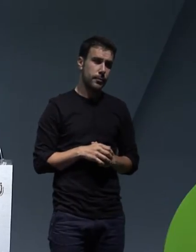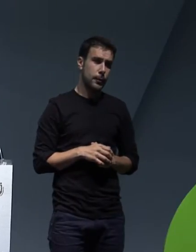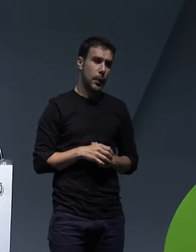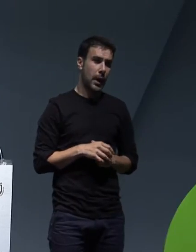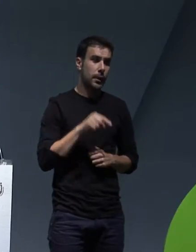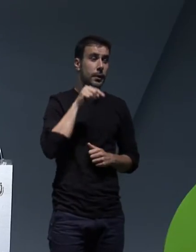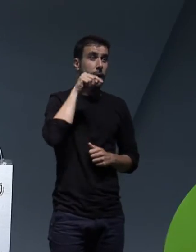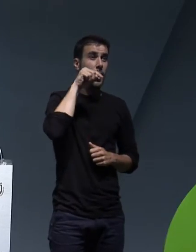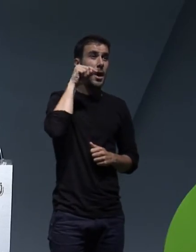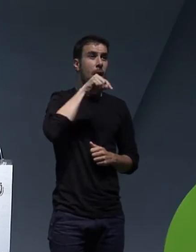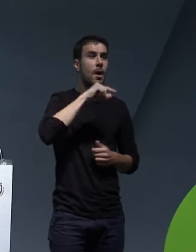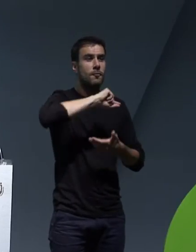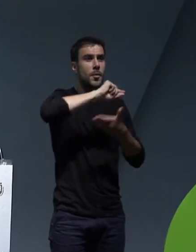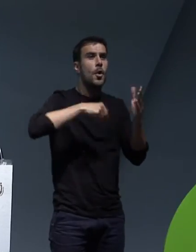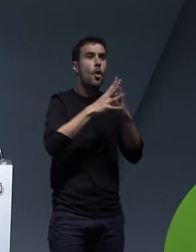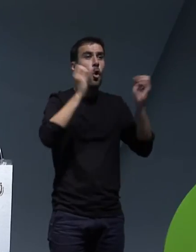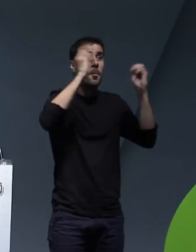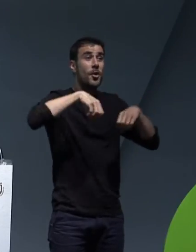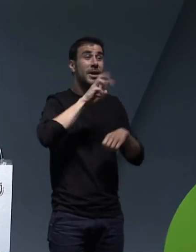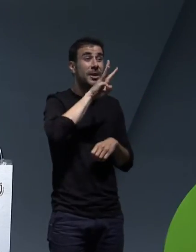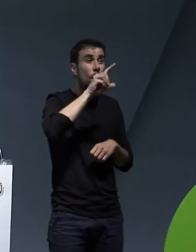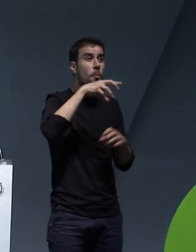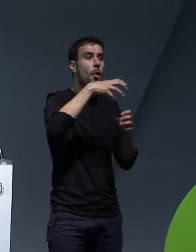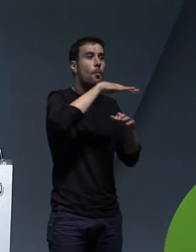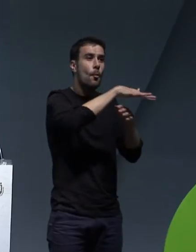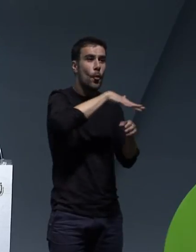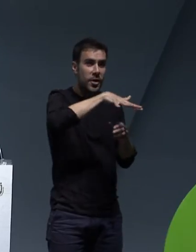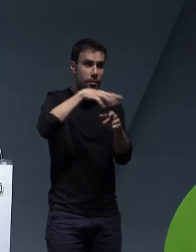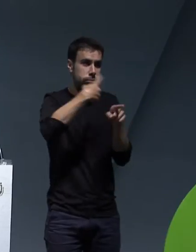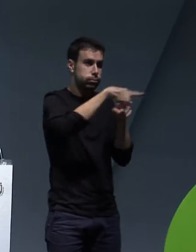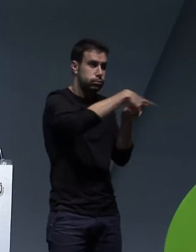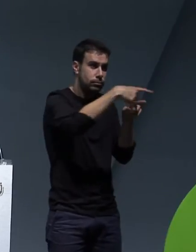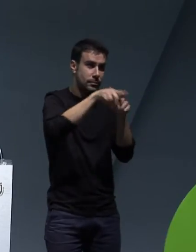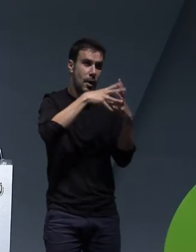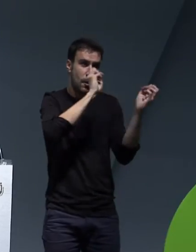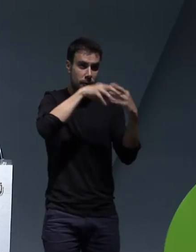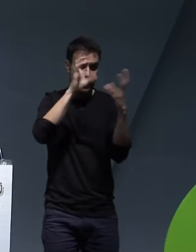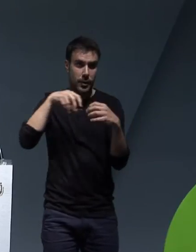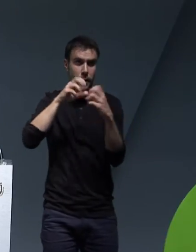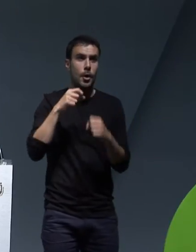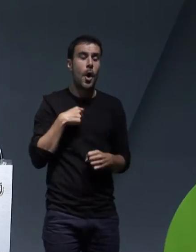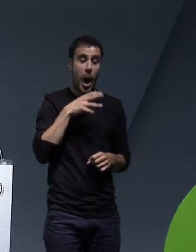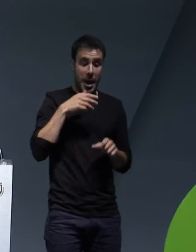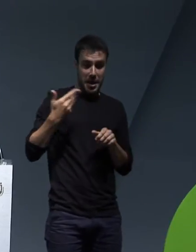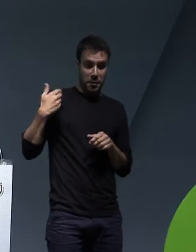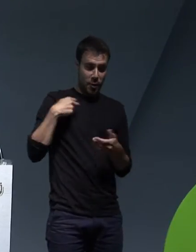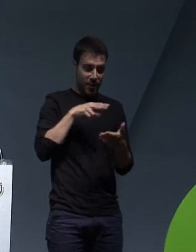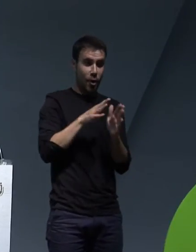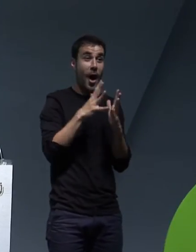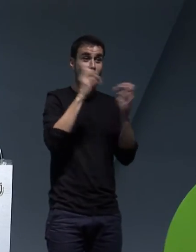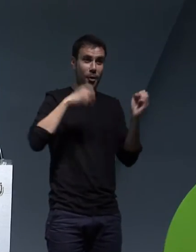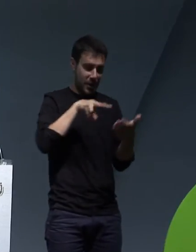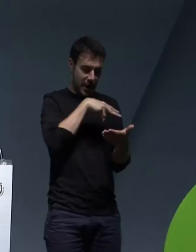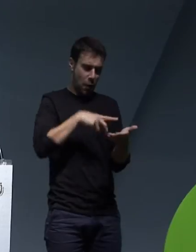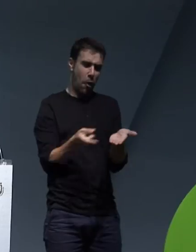Se firmaron convenios con los 31 municipios y concretamente, lo he releído en estos días,